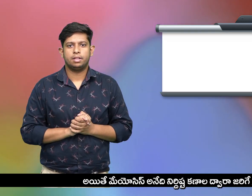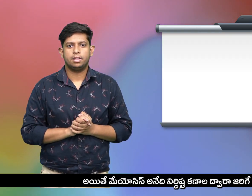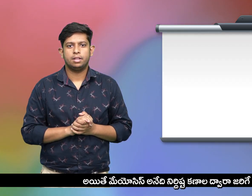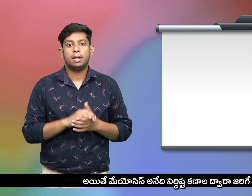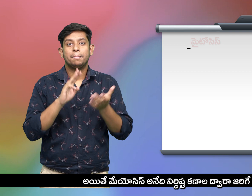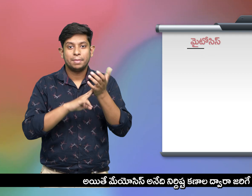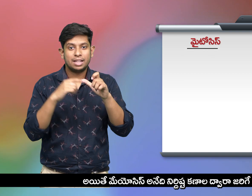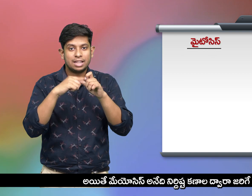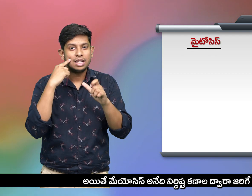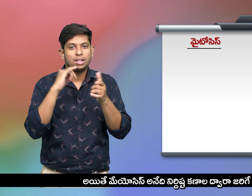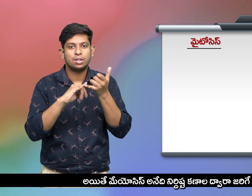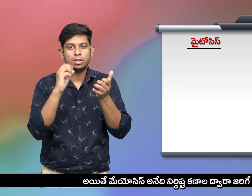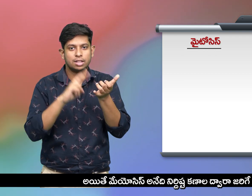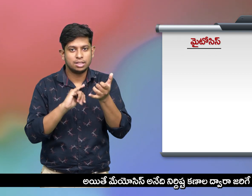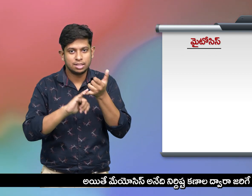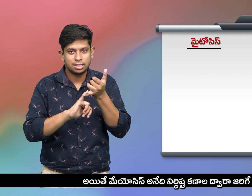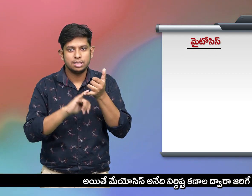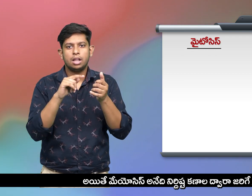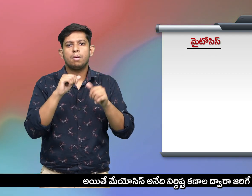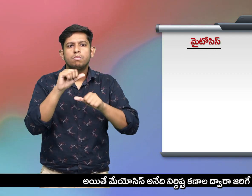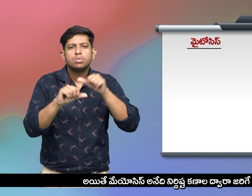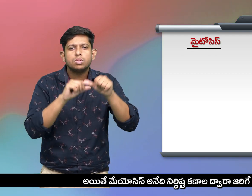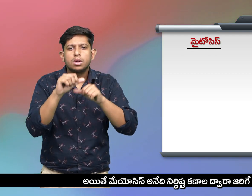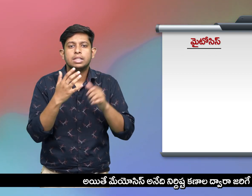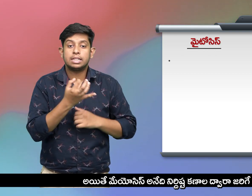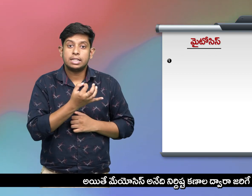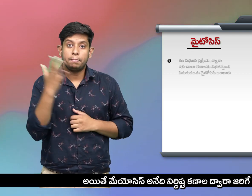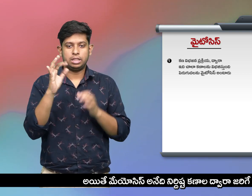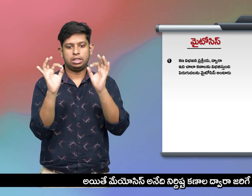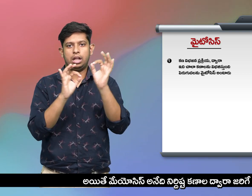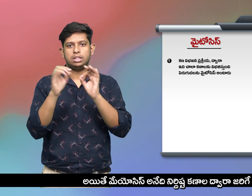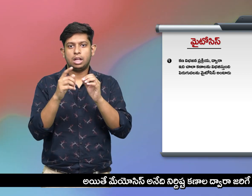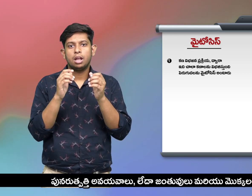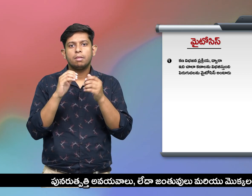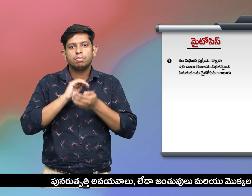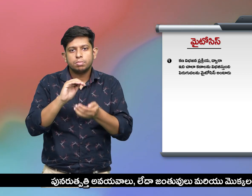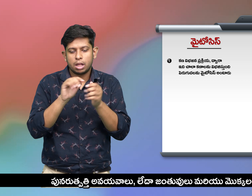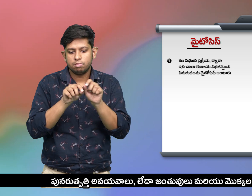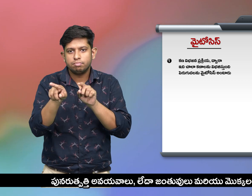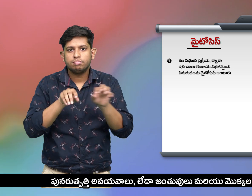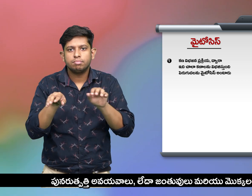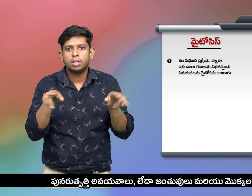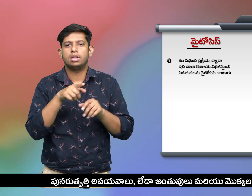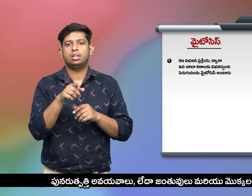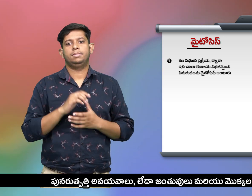అయితే మియోసిస్ అనేది నిర్దిష్ట కణాల ద్వారా జరిగే ప్రక్రియ. పునరుత్పత్తి అవయవాలు